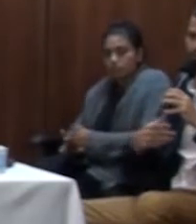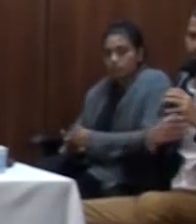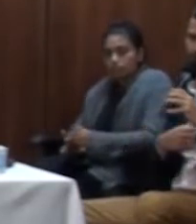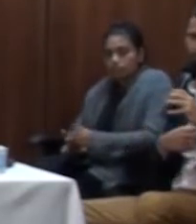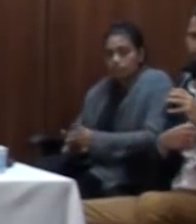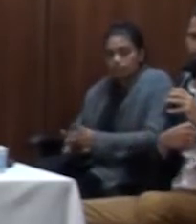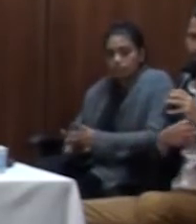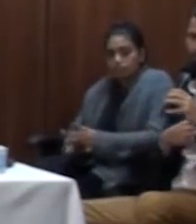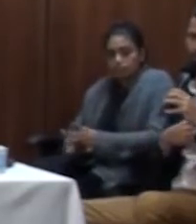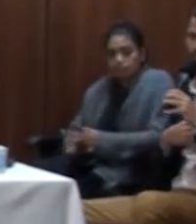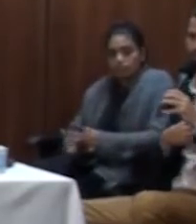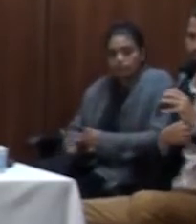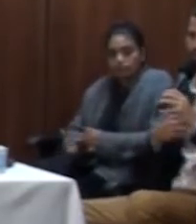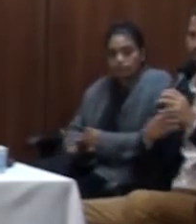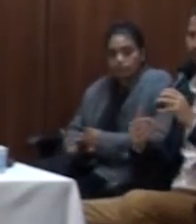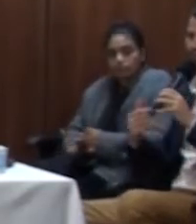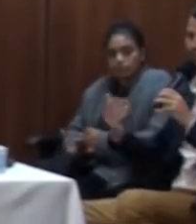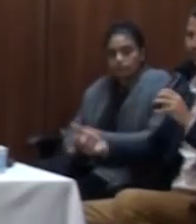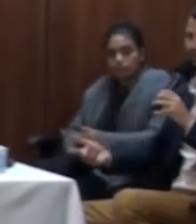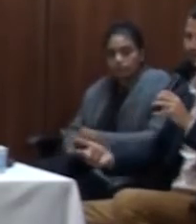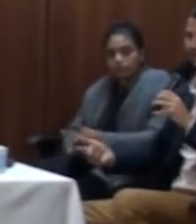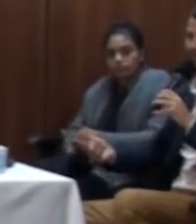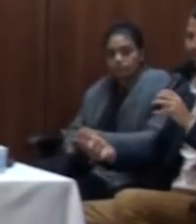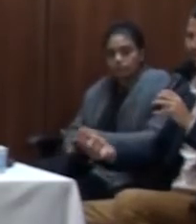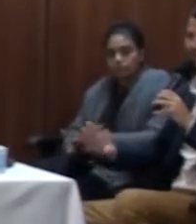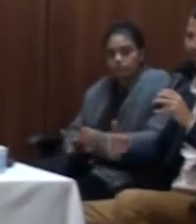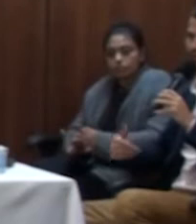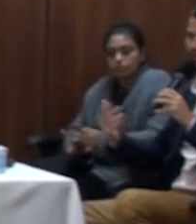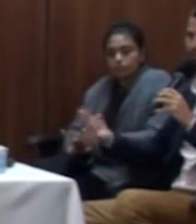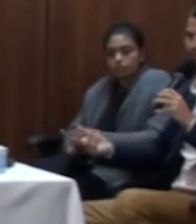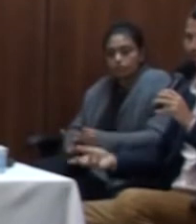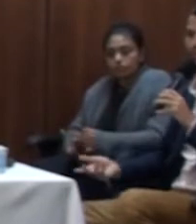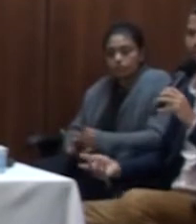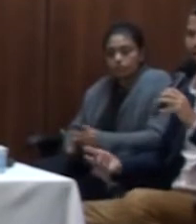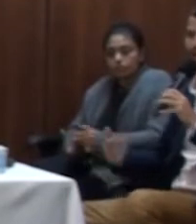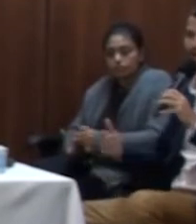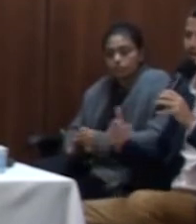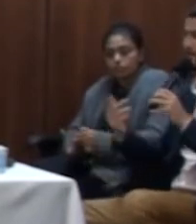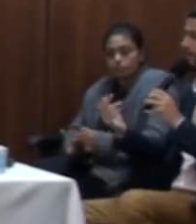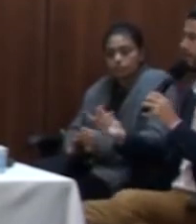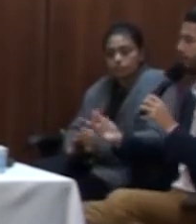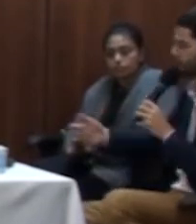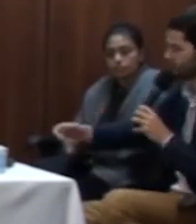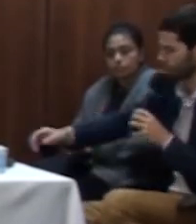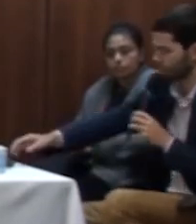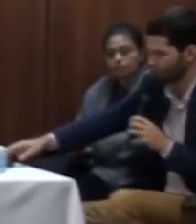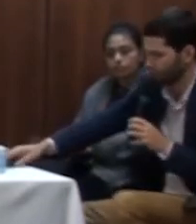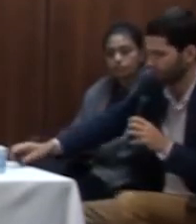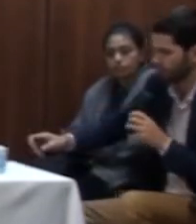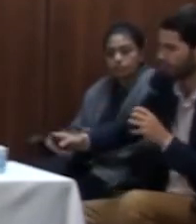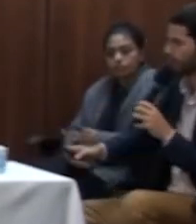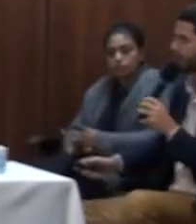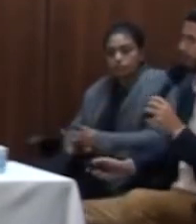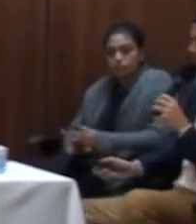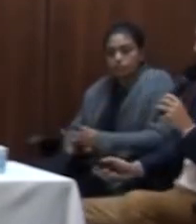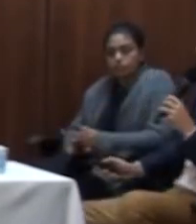não tinham feito a depilação definitiva, e aí não puderam acessar a cirurgia porque também não tinham condição de pagar, e esse não é um procedimento